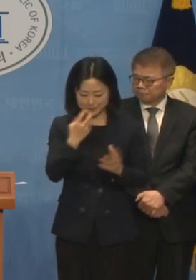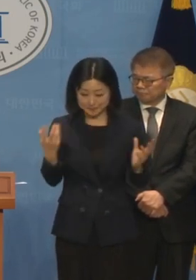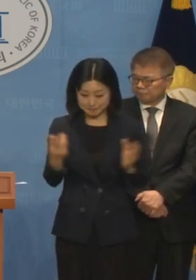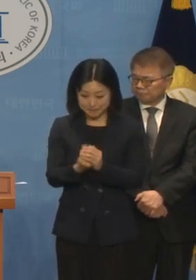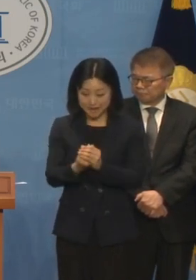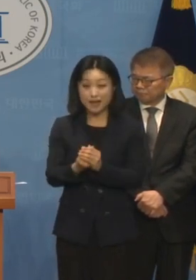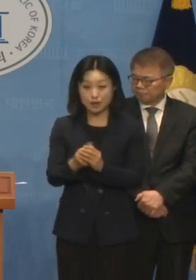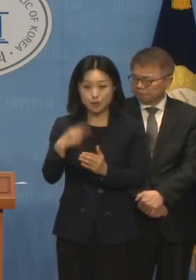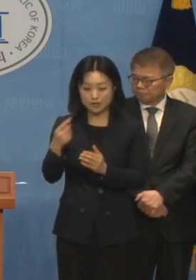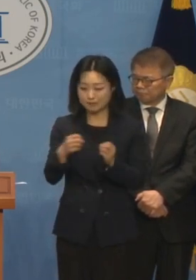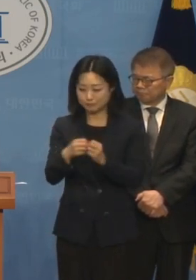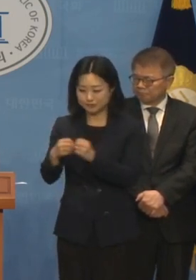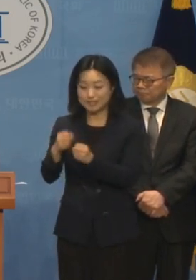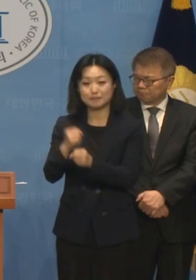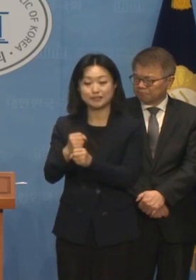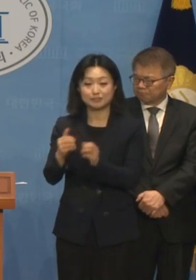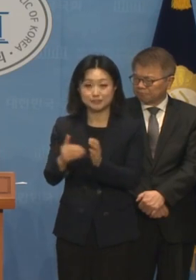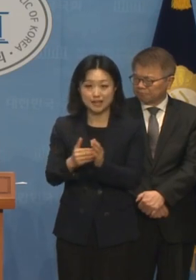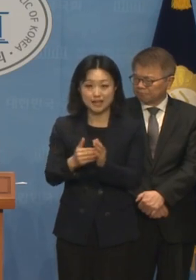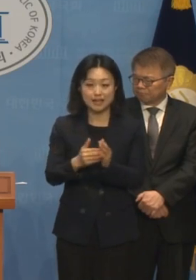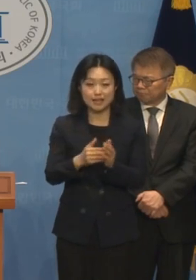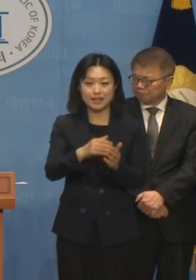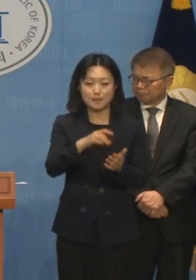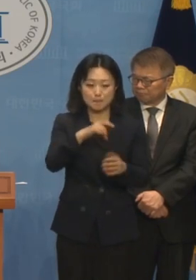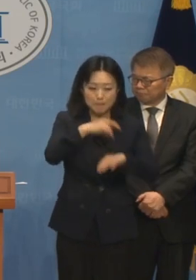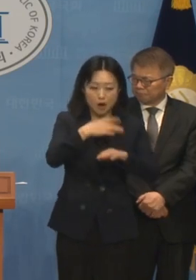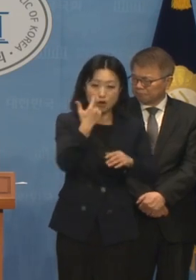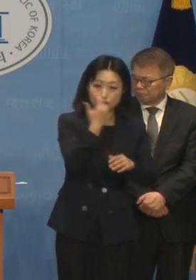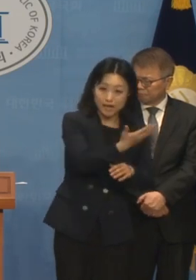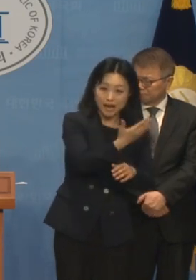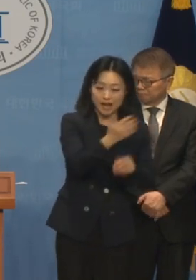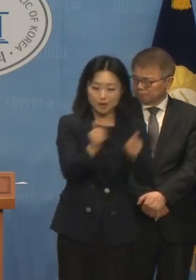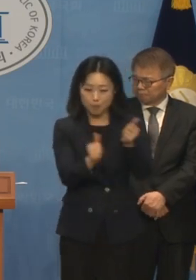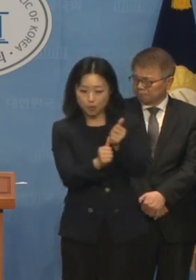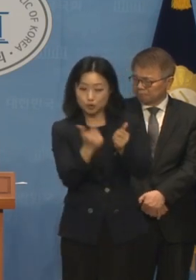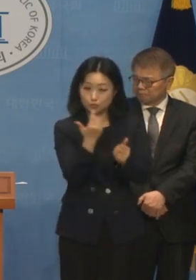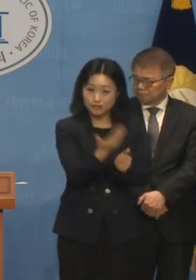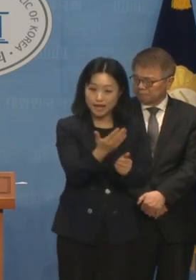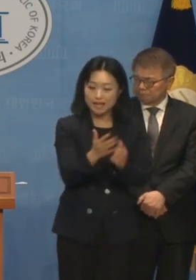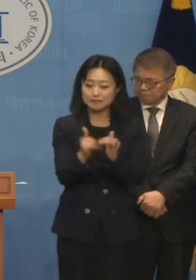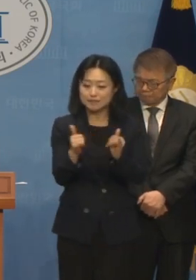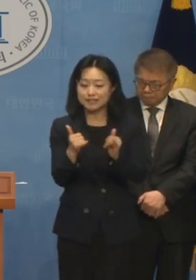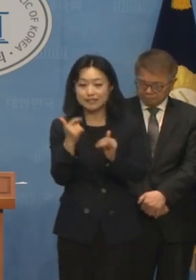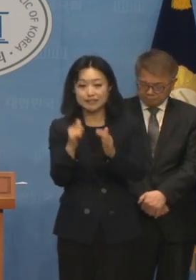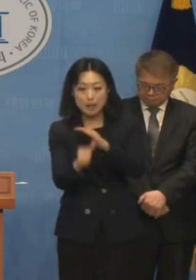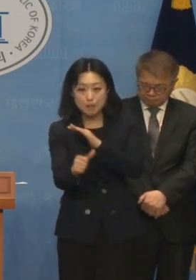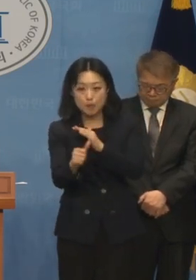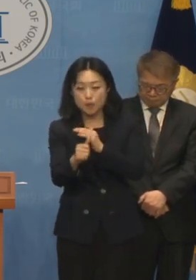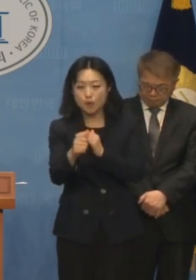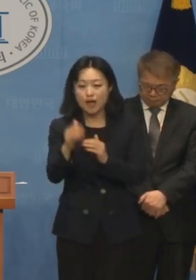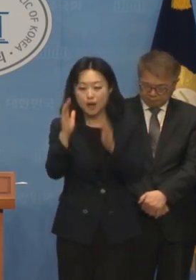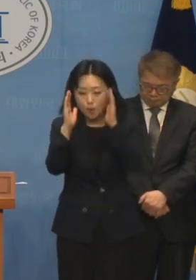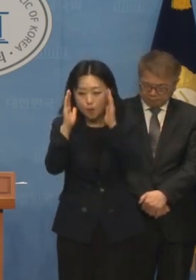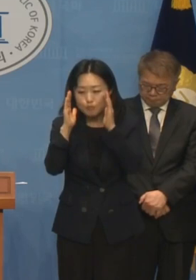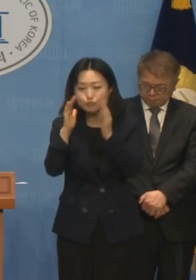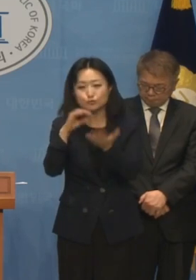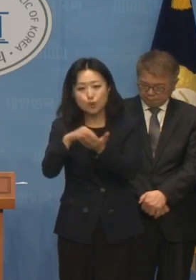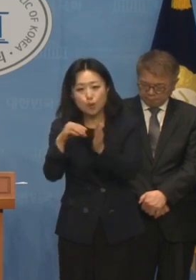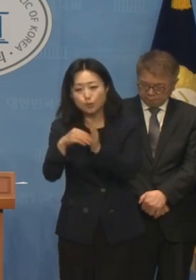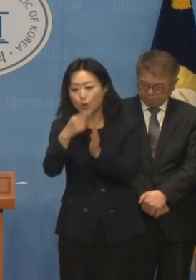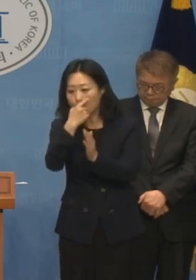핵심 문항인 의제 문항과 부가 문항, 시민 대표단 학습 정도를 확인하기